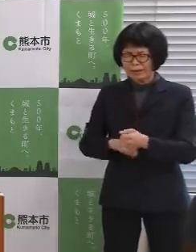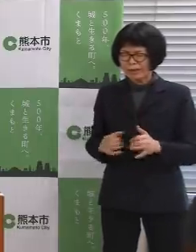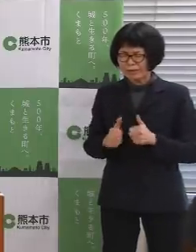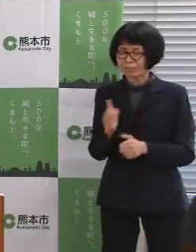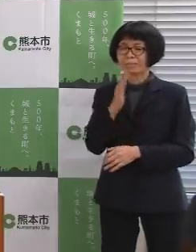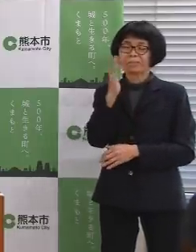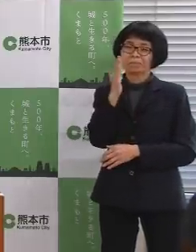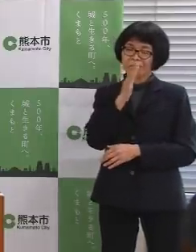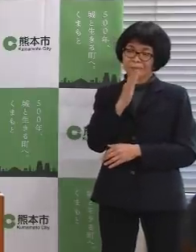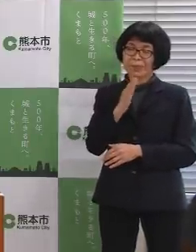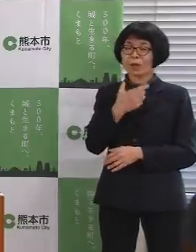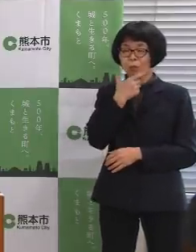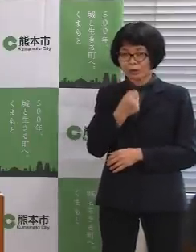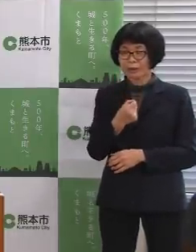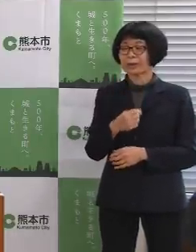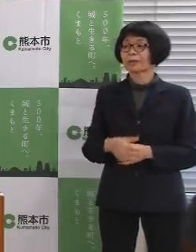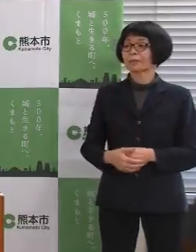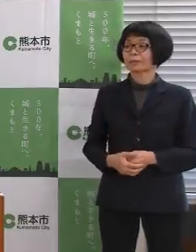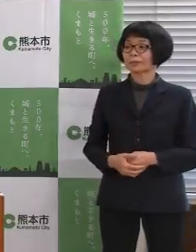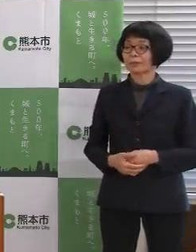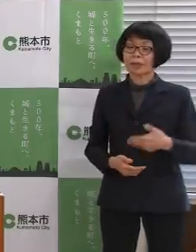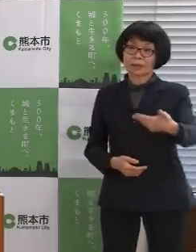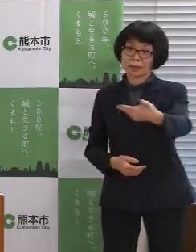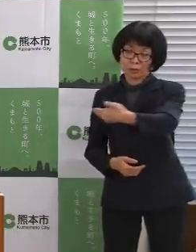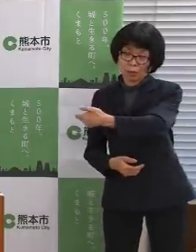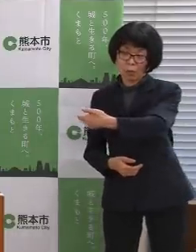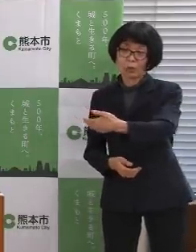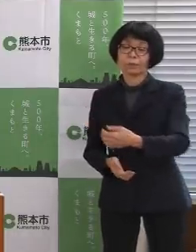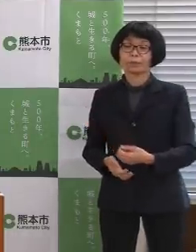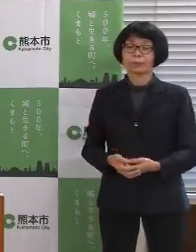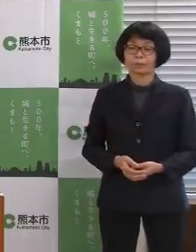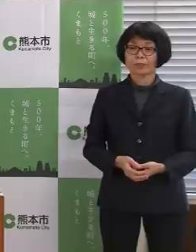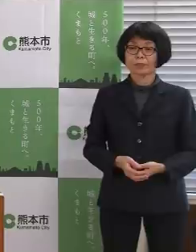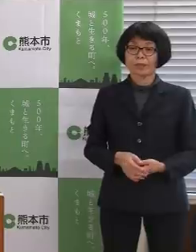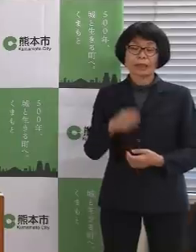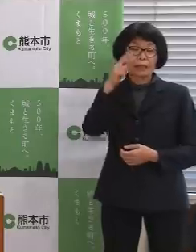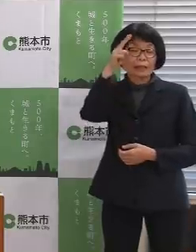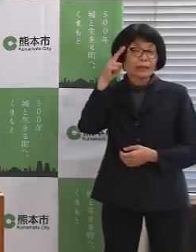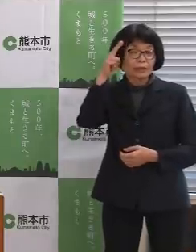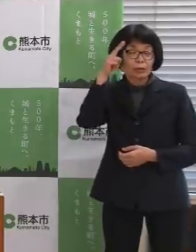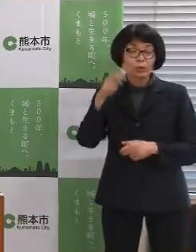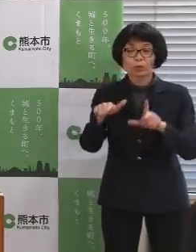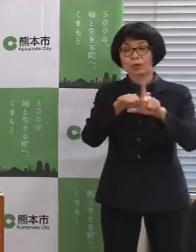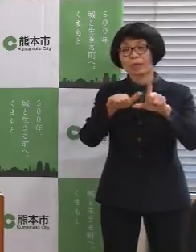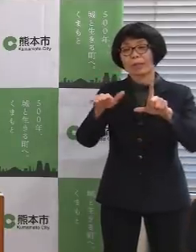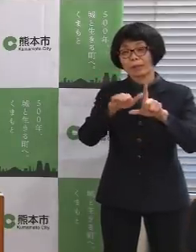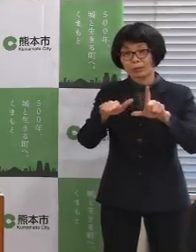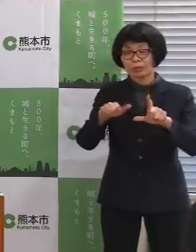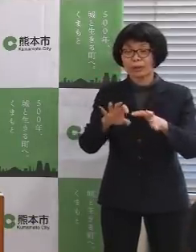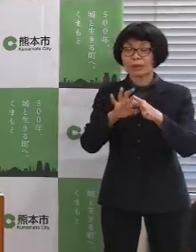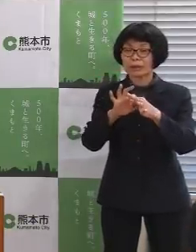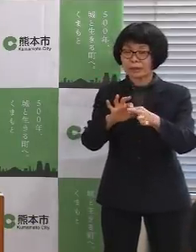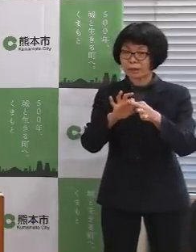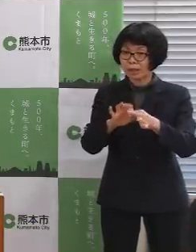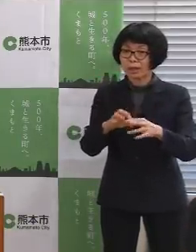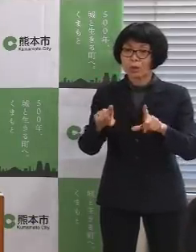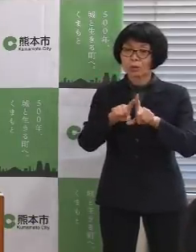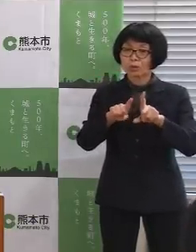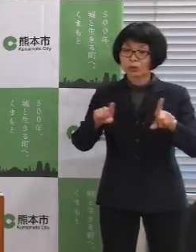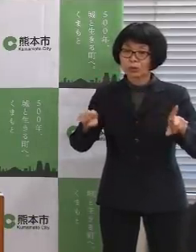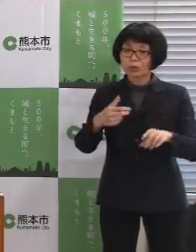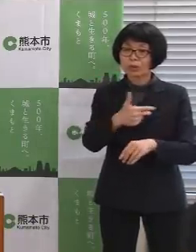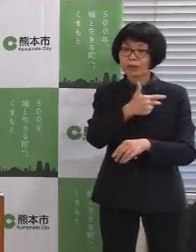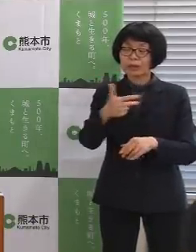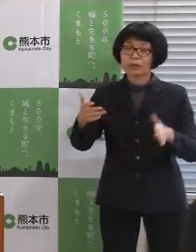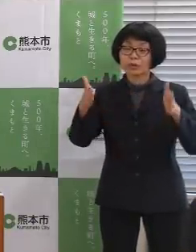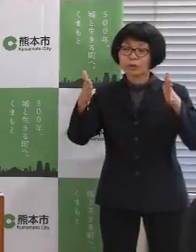ております。はい、どうぞ。 リスクレベルについてなんですけれども、通常1週間がだい